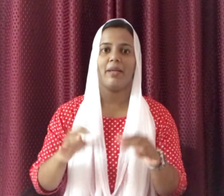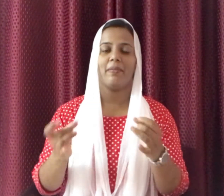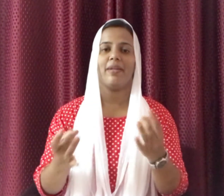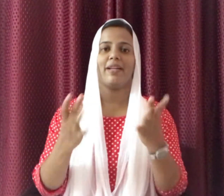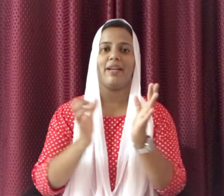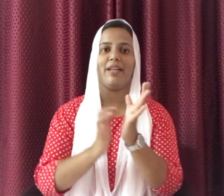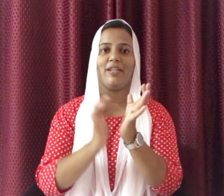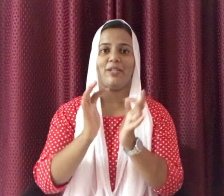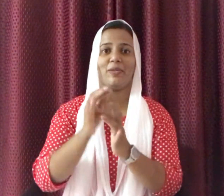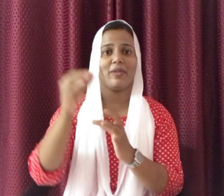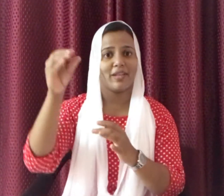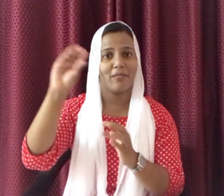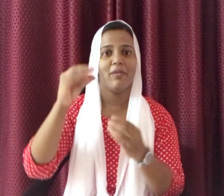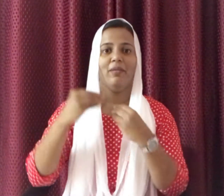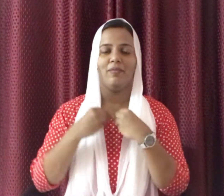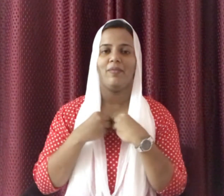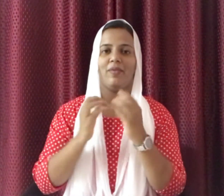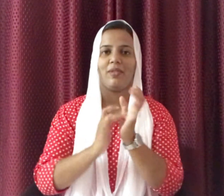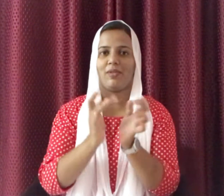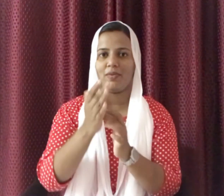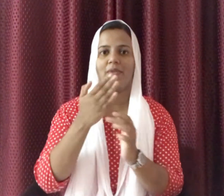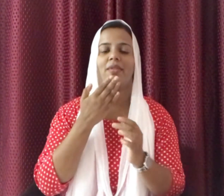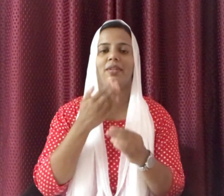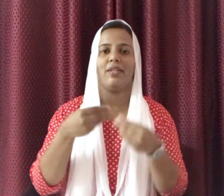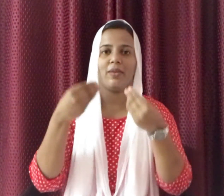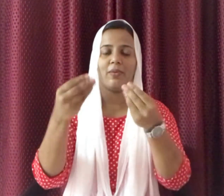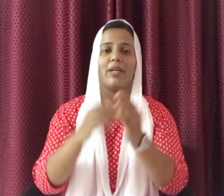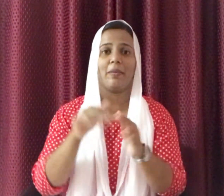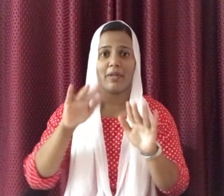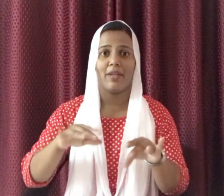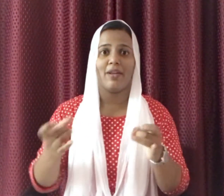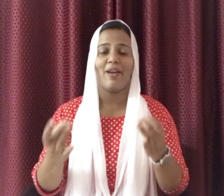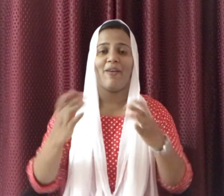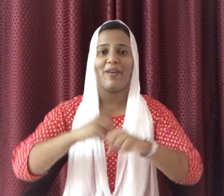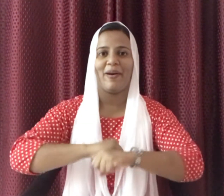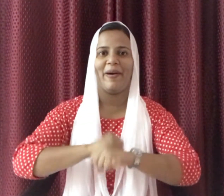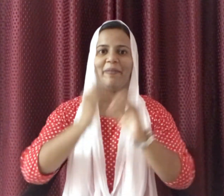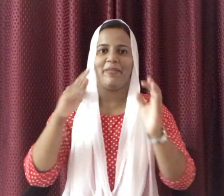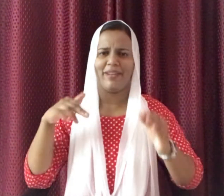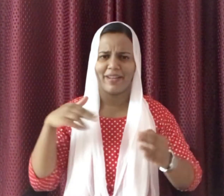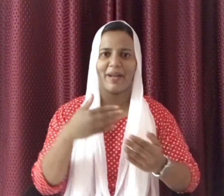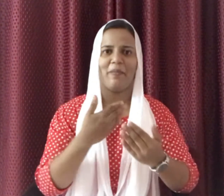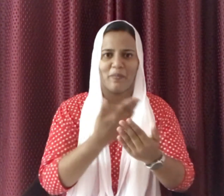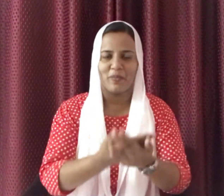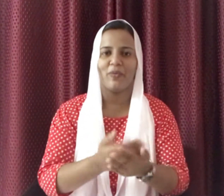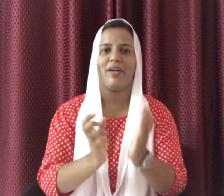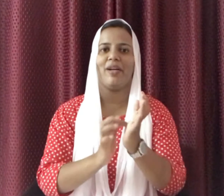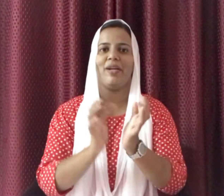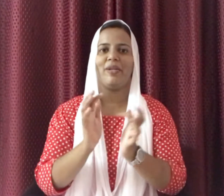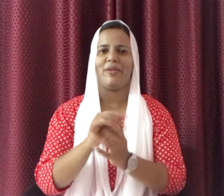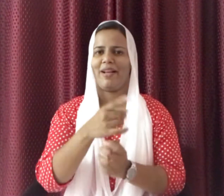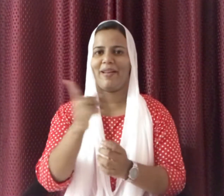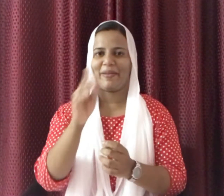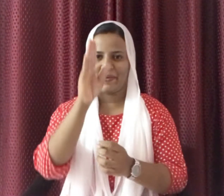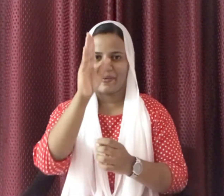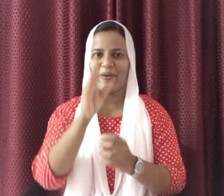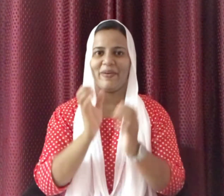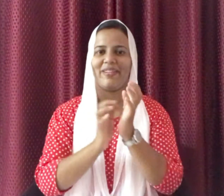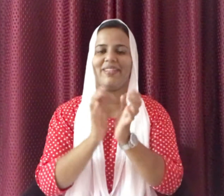ഉണർത്തിയിരിക്കുന്ന ദൈവകൃപയ്ക്കായിട്ട് സ്തോത്രം പറഞ്ഞാട്ടെ. ഈ പകൽക്കാലവും നമ്മളെ അത്ഭുതകരമായി നടത്തുവാൻ പോകുന്ന നമ്മുടെ പിതാവിനെ നമുക്ക് നമ്മുടെ കരങ്ങളെ ഉയർത്തി സ്തോത്രം ചെയ്യാം.